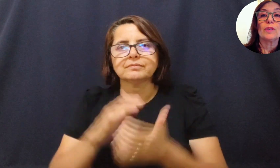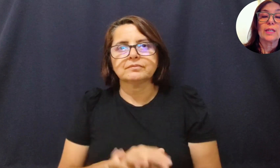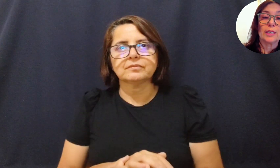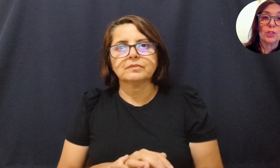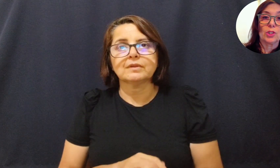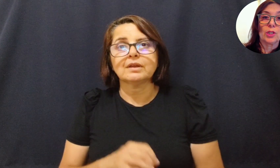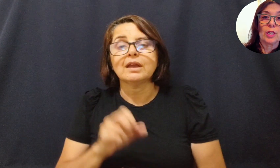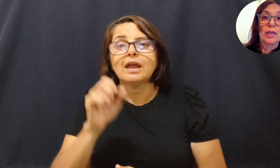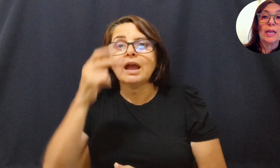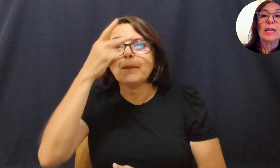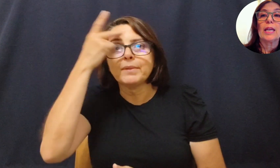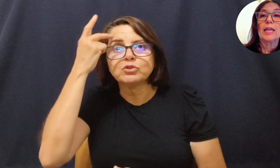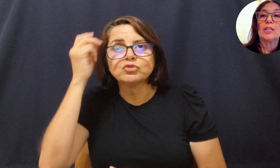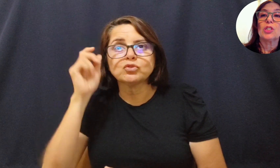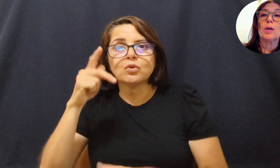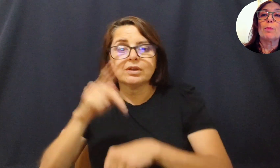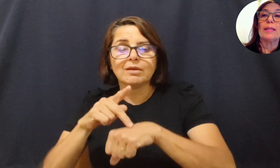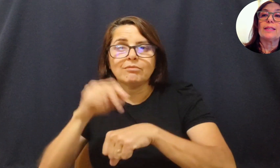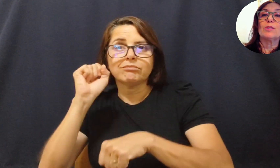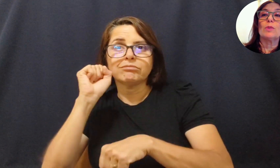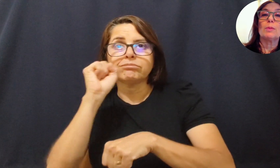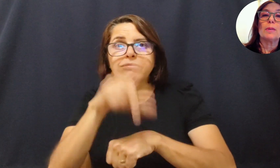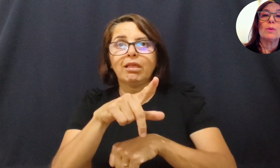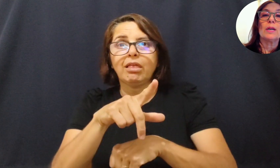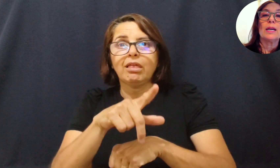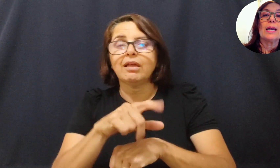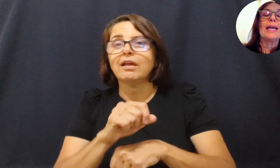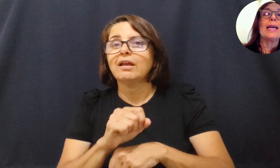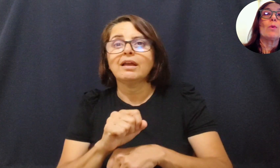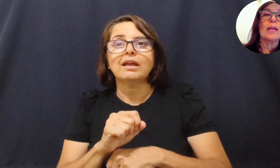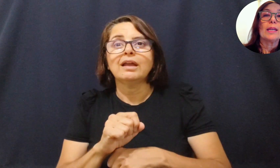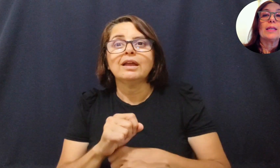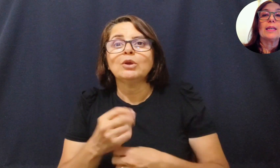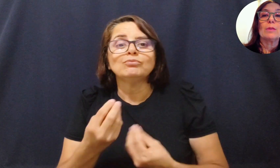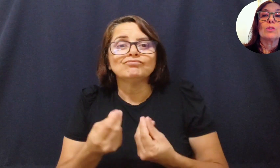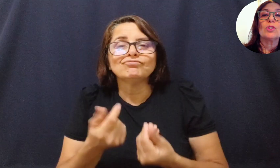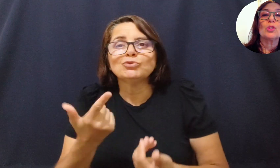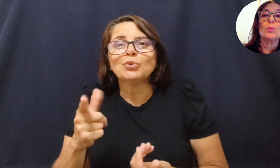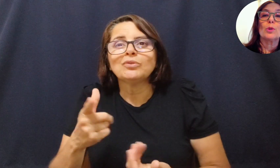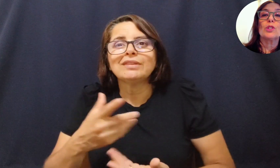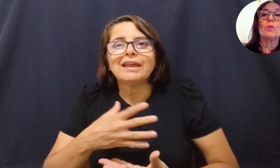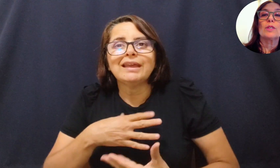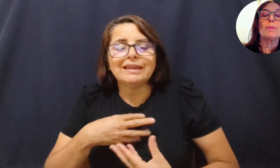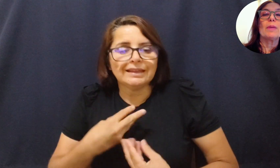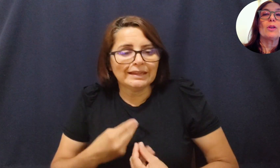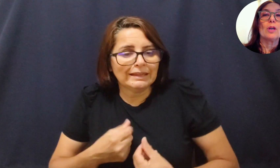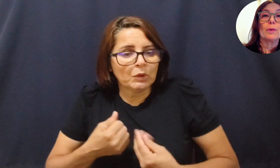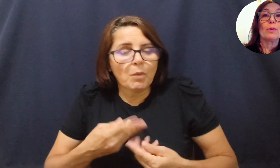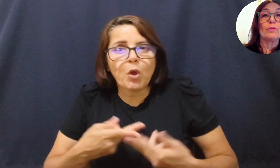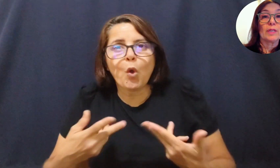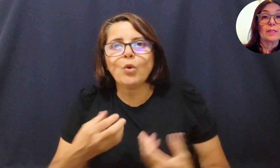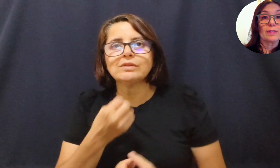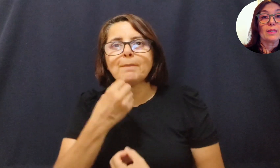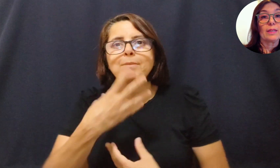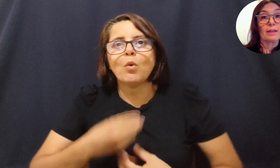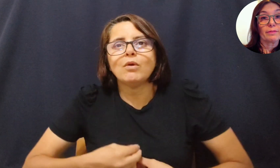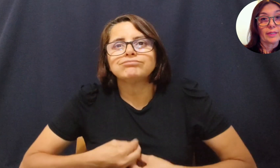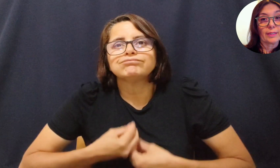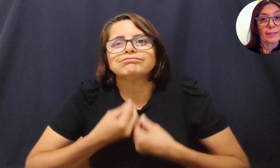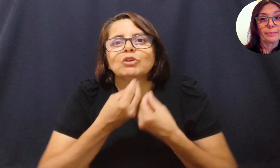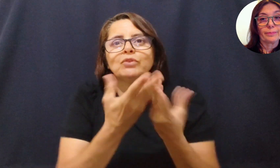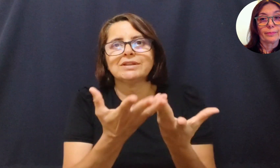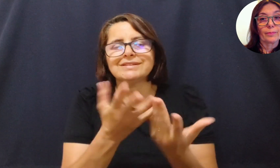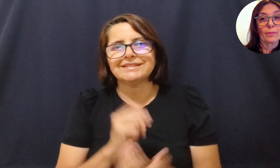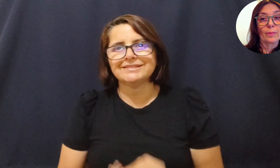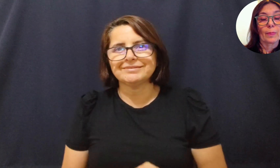honesto e edificante. Quem atira pedras no irmão é alguém que não se dispõe de coisa melhor para oferecer à